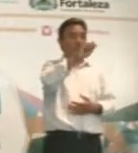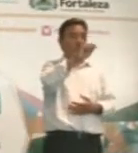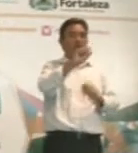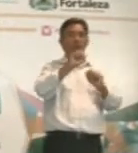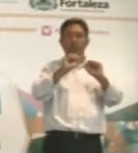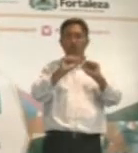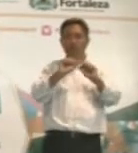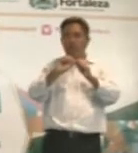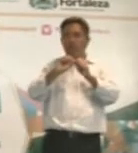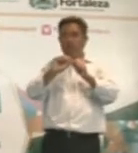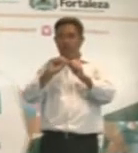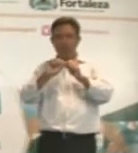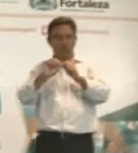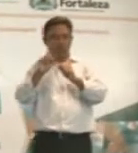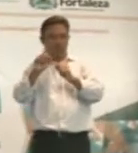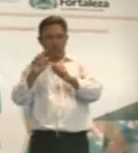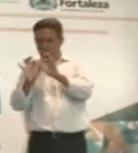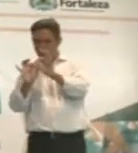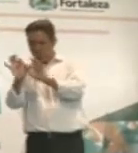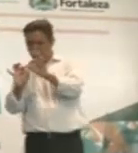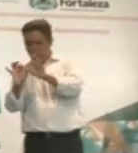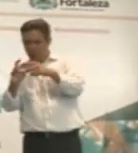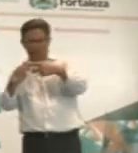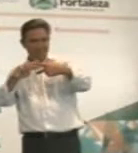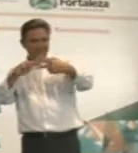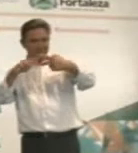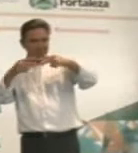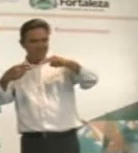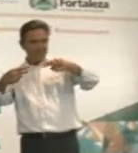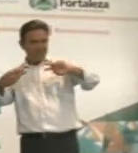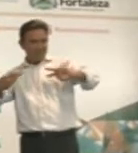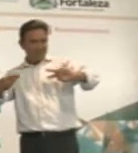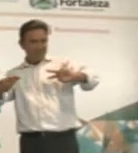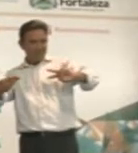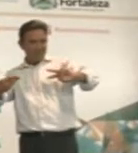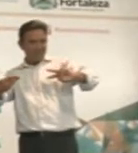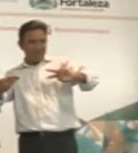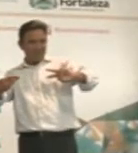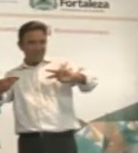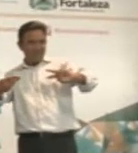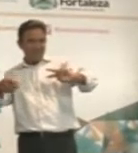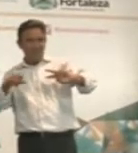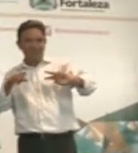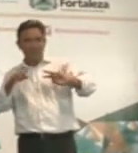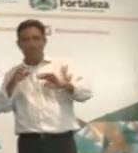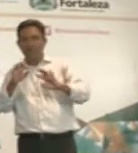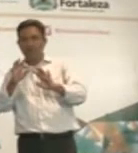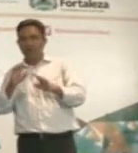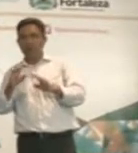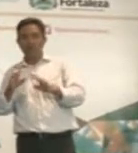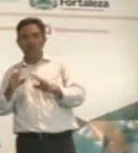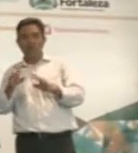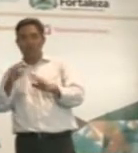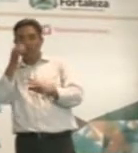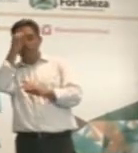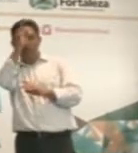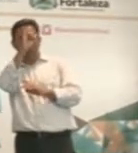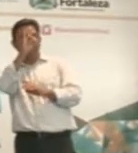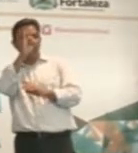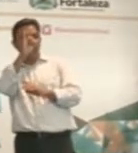desenvolver uma espécie de bicudo que de algodão, desculpa, que é resistente à